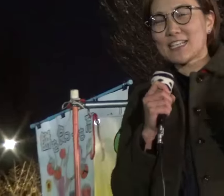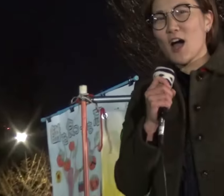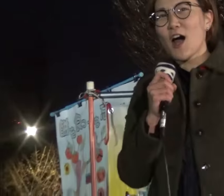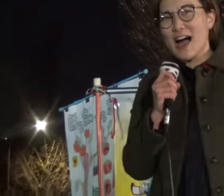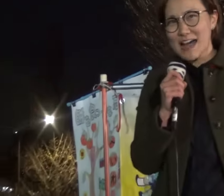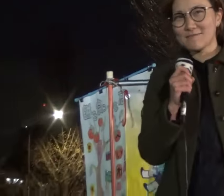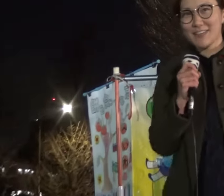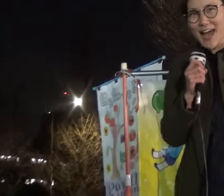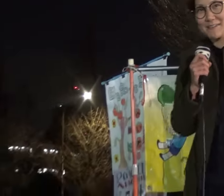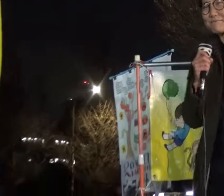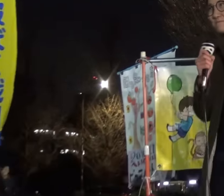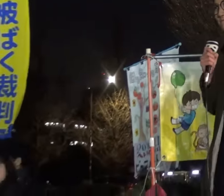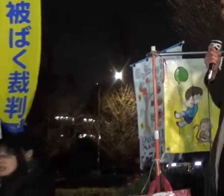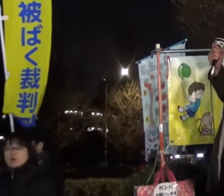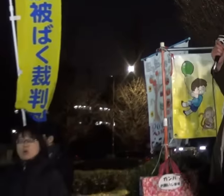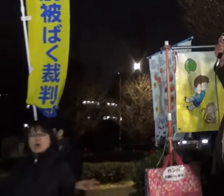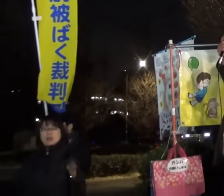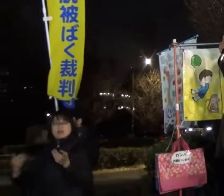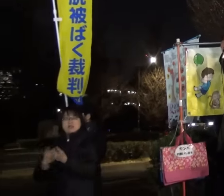再稼働反対、